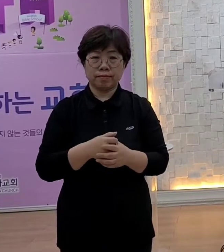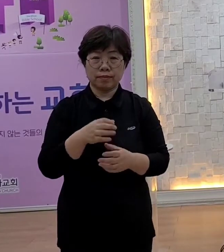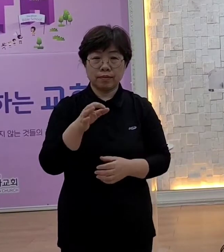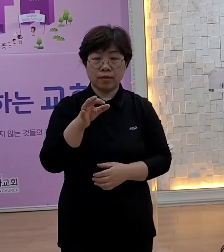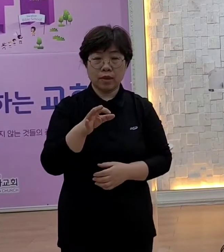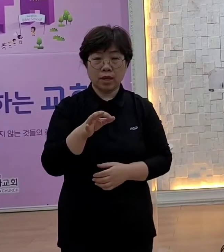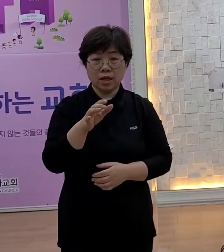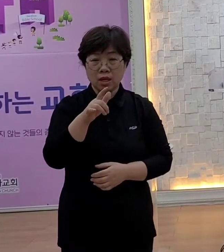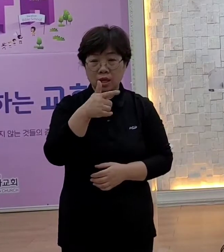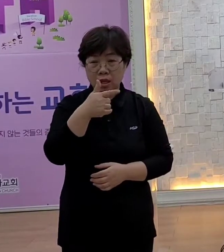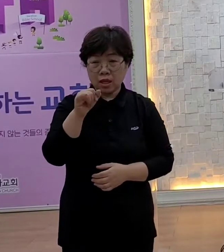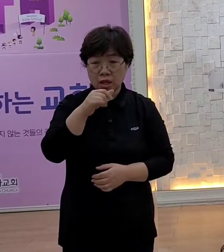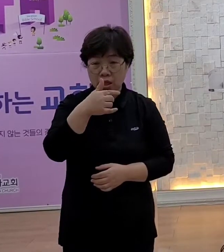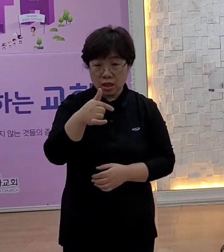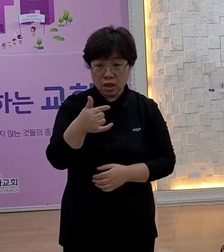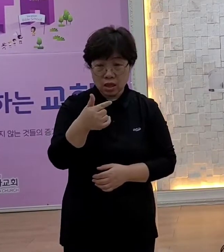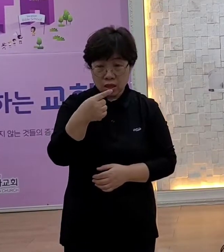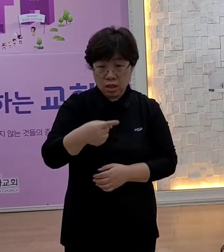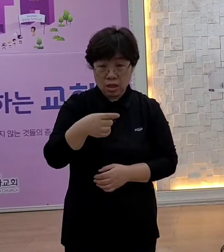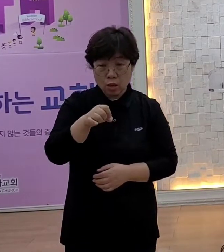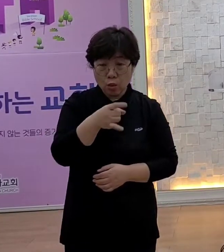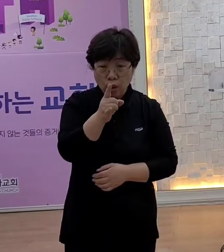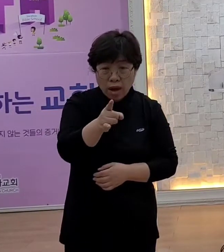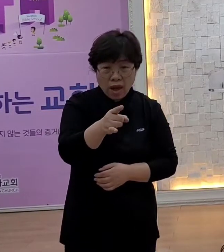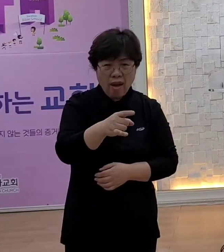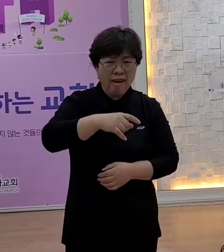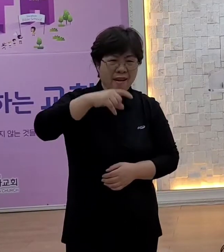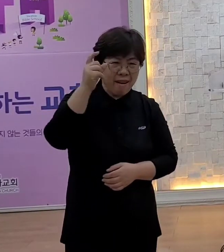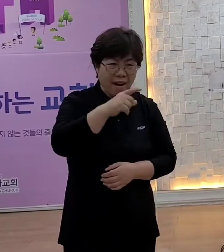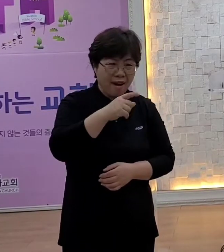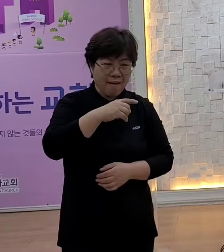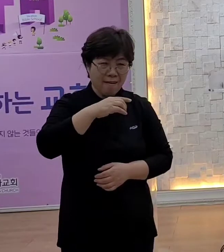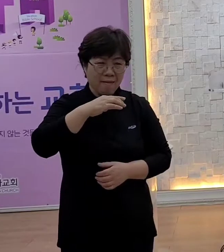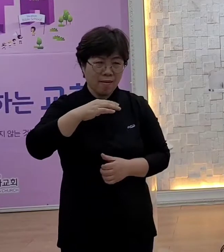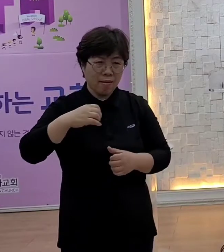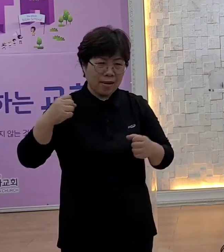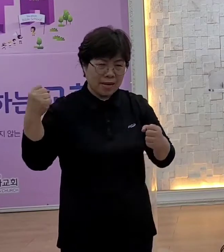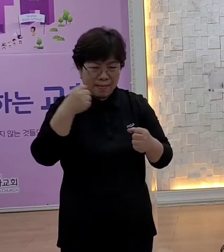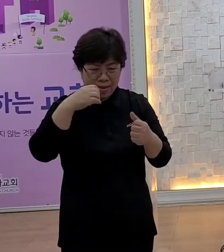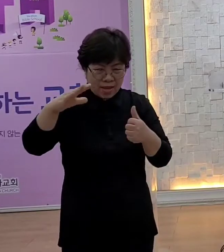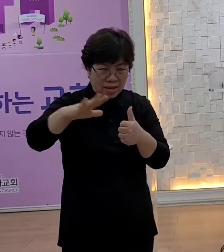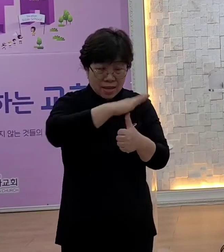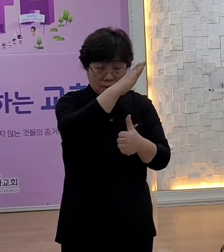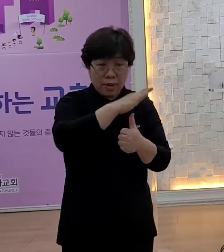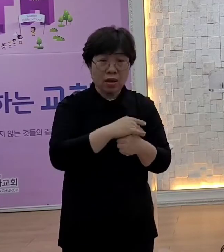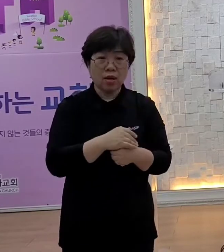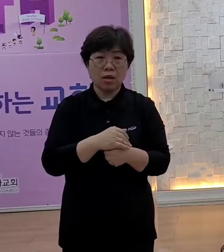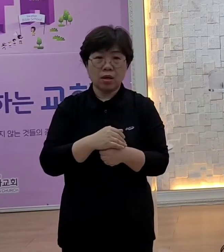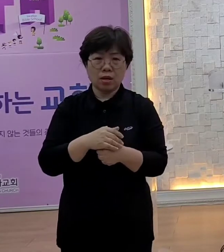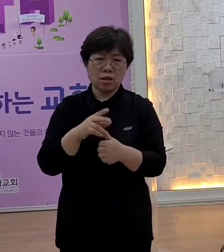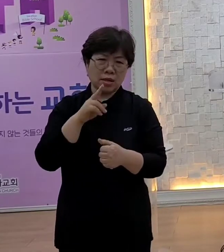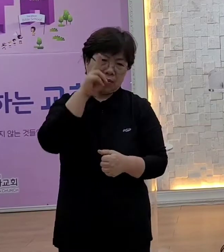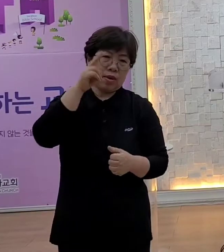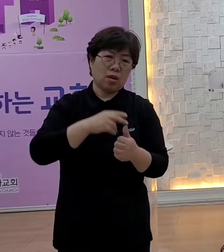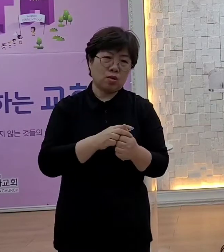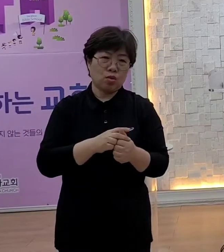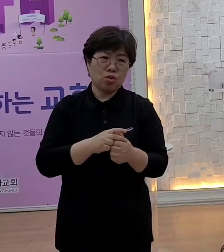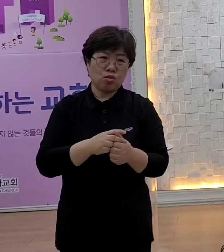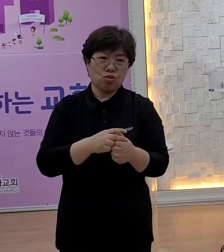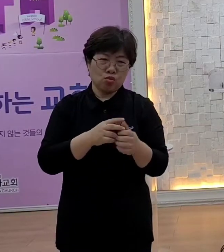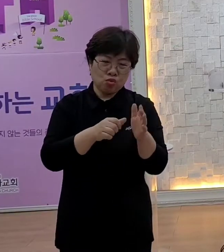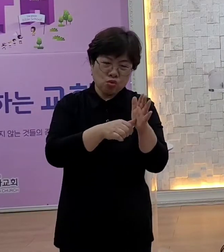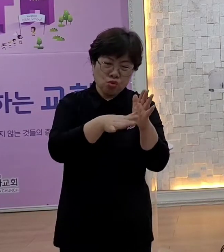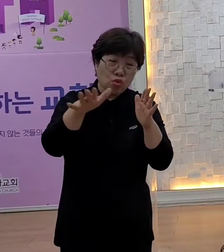도시가 강하고 폭력적이고 무자비하기로 그 당시에 소문난 제국이었습니다. 자, 그